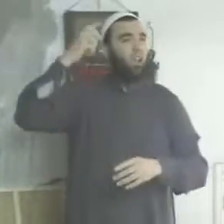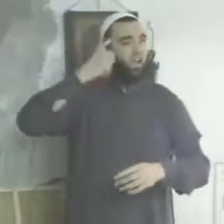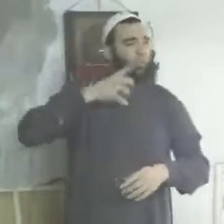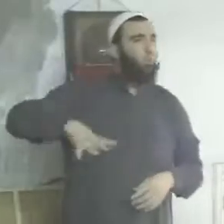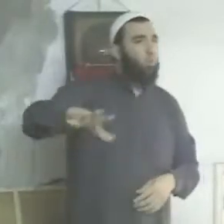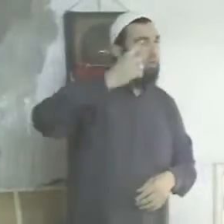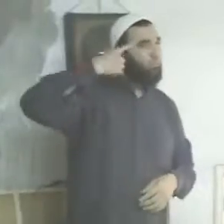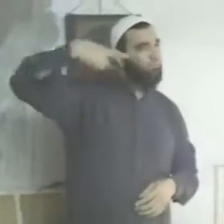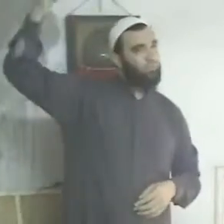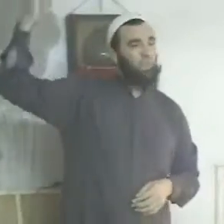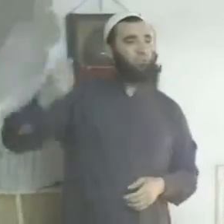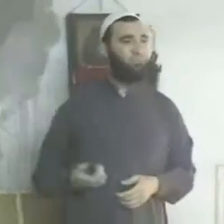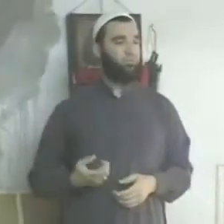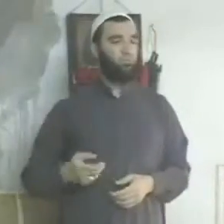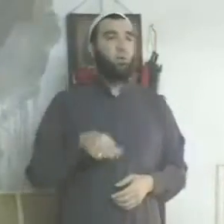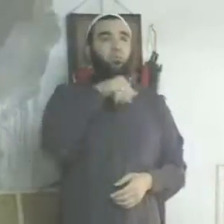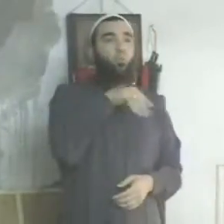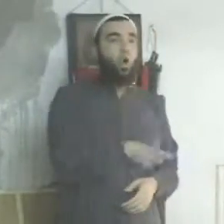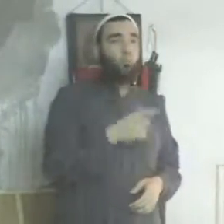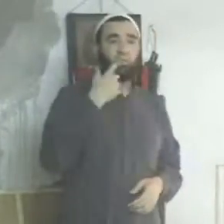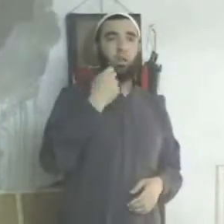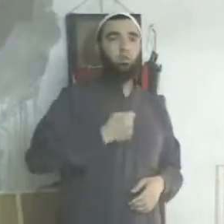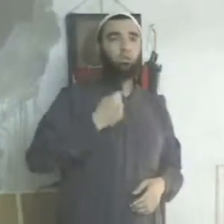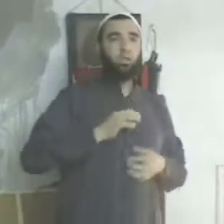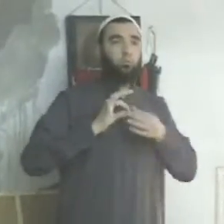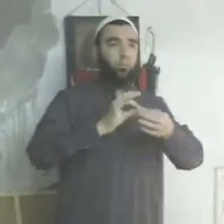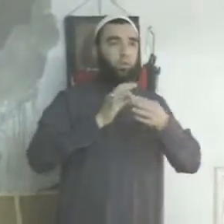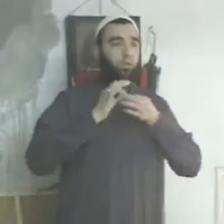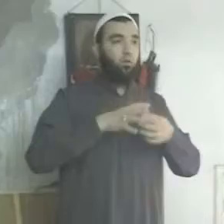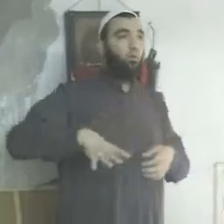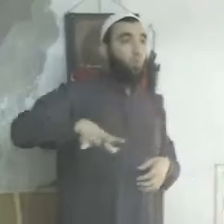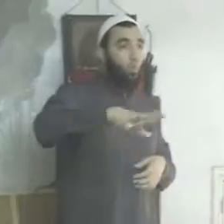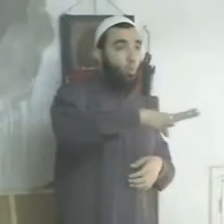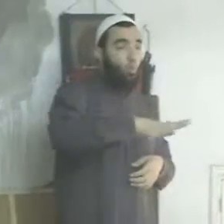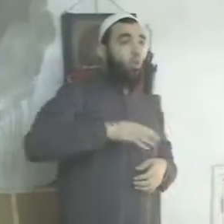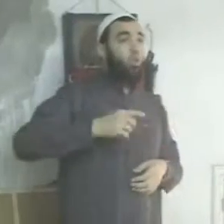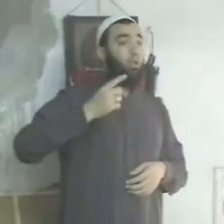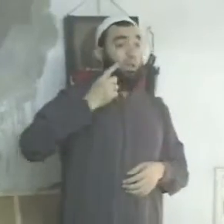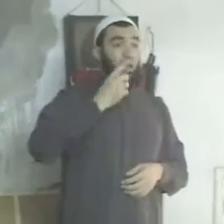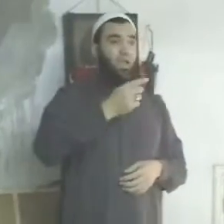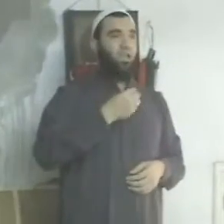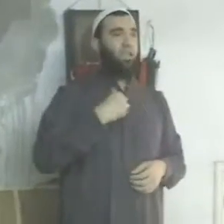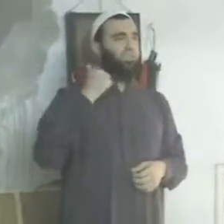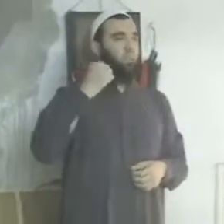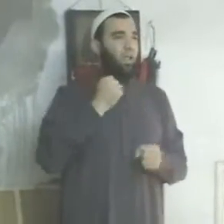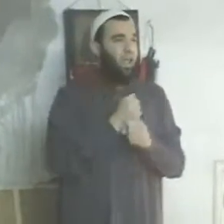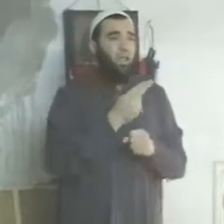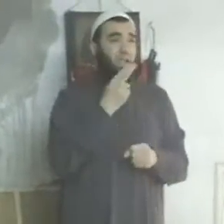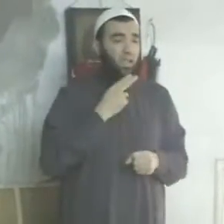الصدور. يقول الحبيب محمد صلى الله عليه وسلم: البر لا يبلى، والذنب